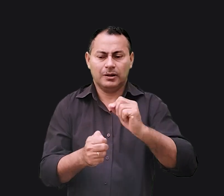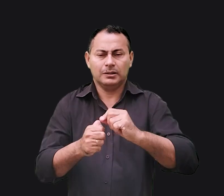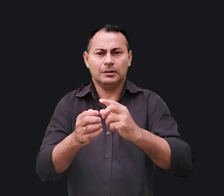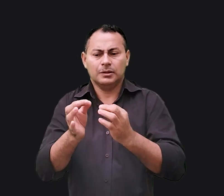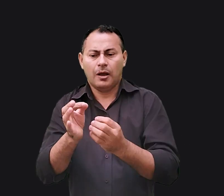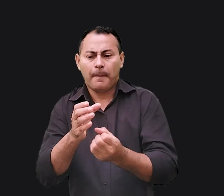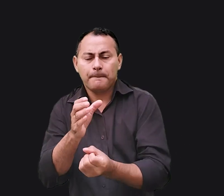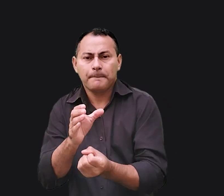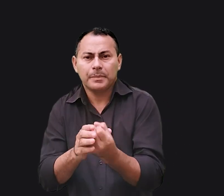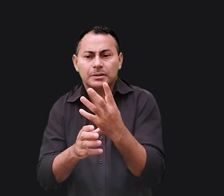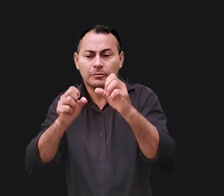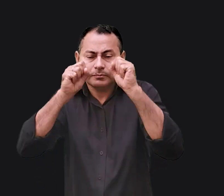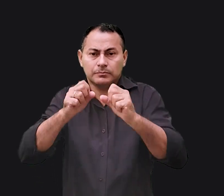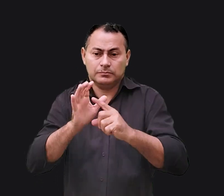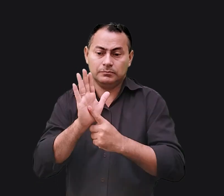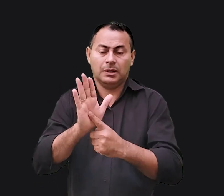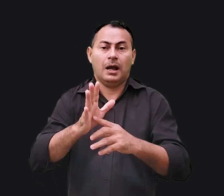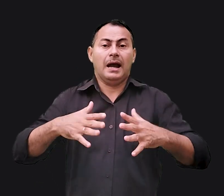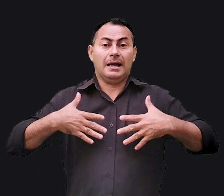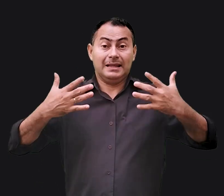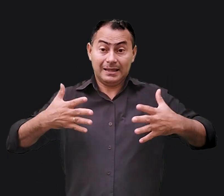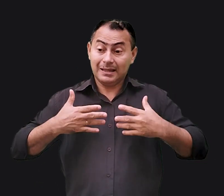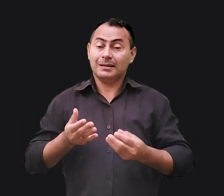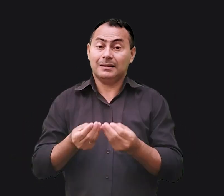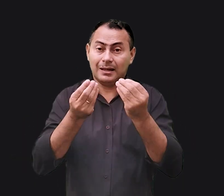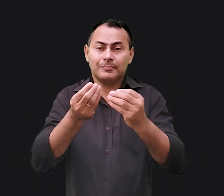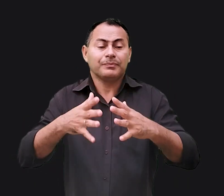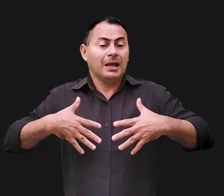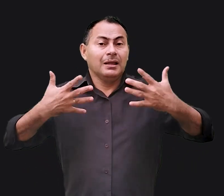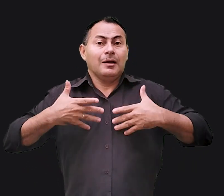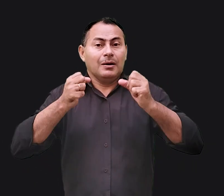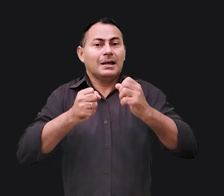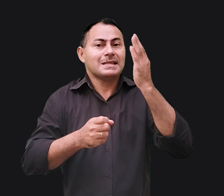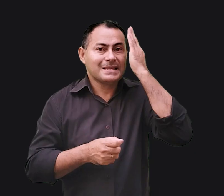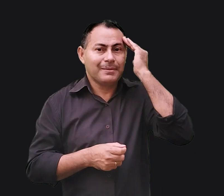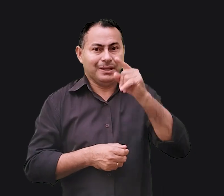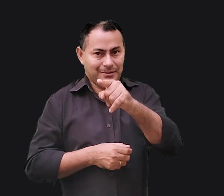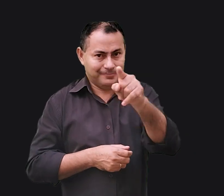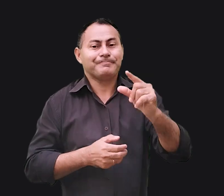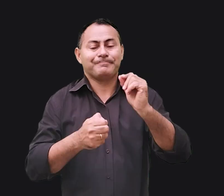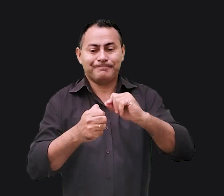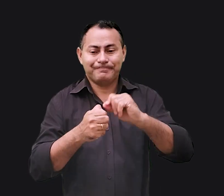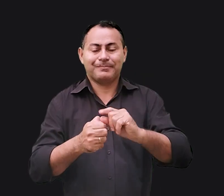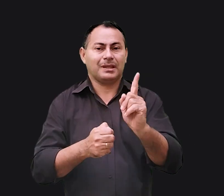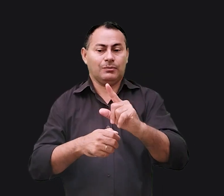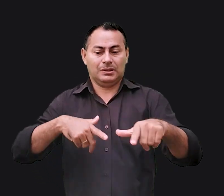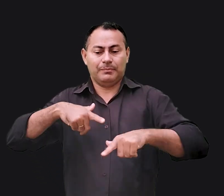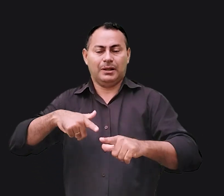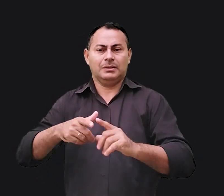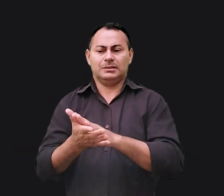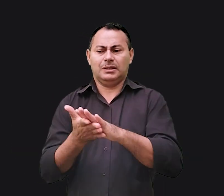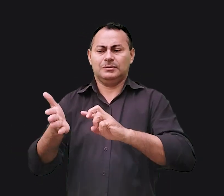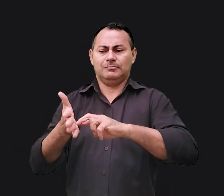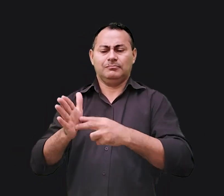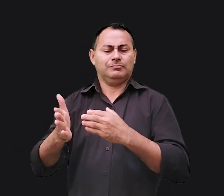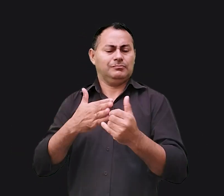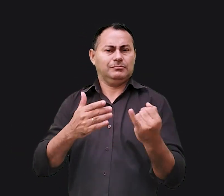sua obra, isso traz grande alegria. Que alegria poder saber que você está fazendo não um trabalho sem significado, mas